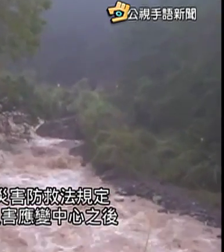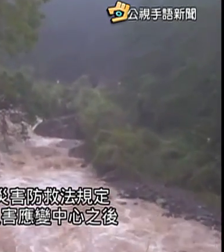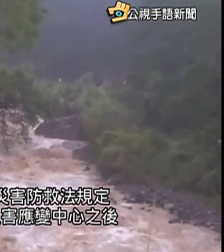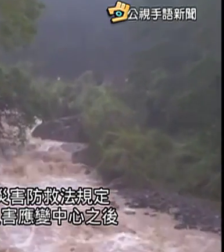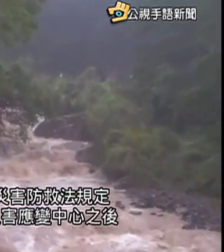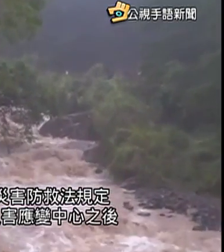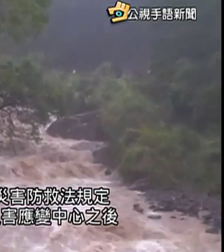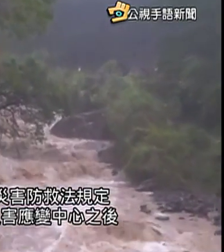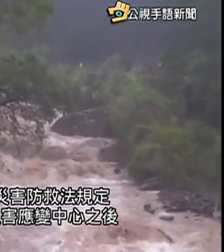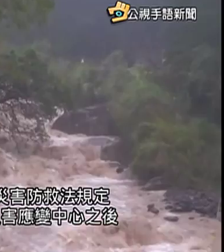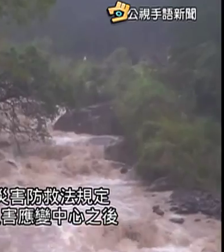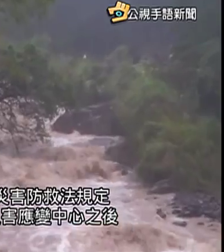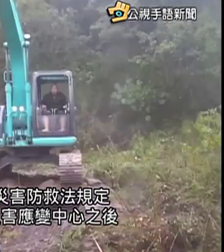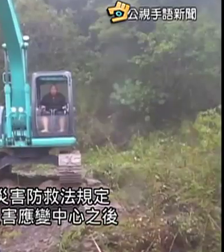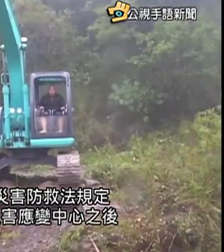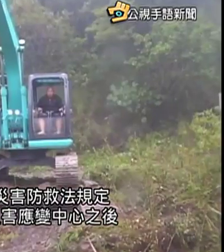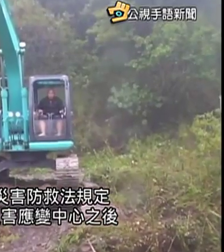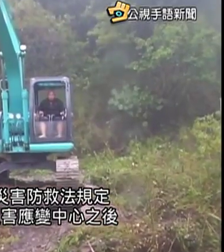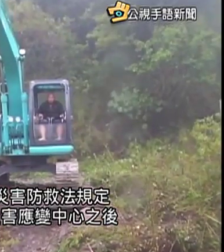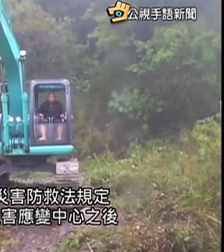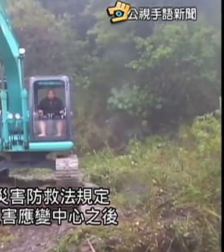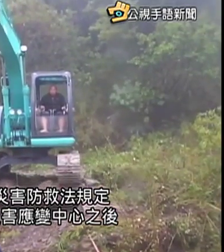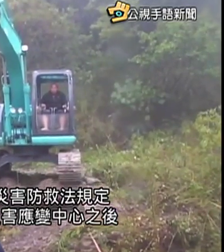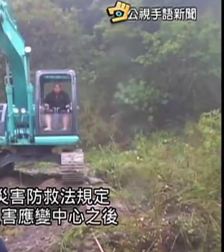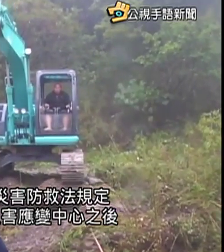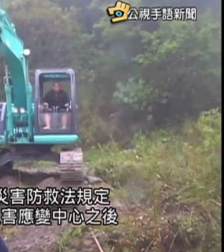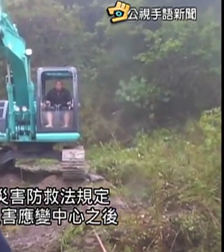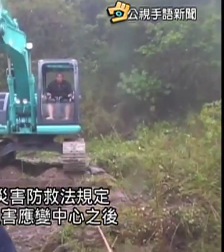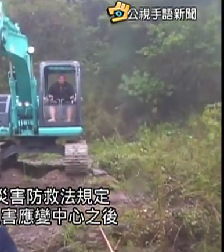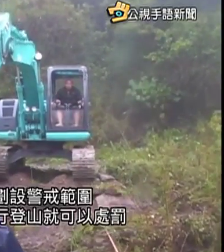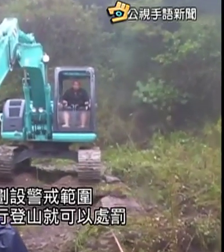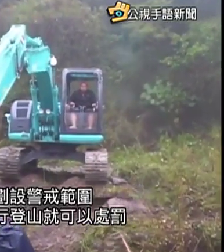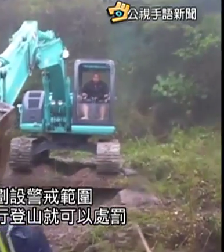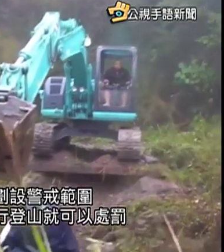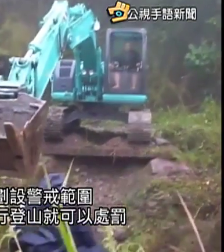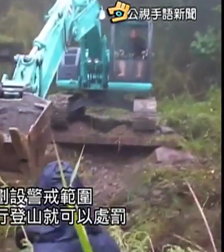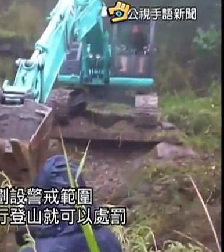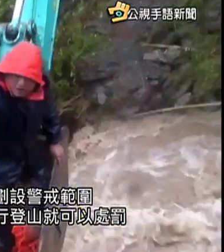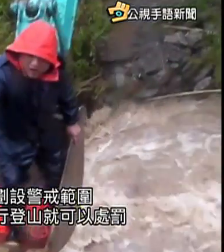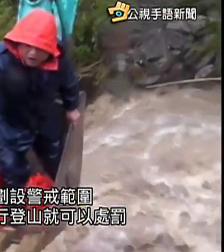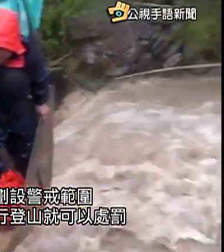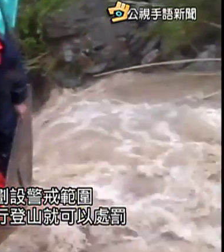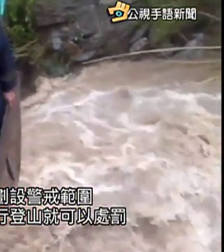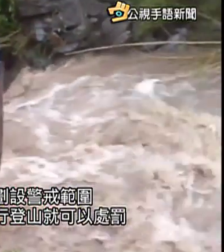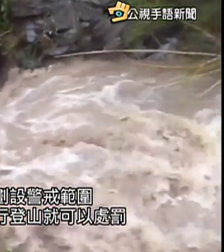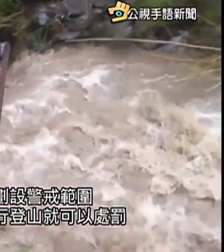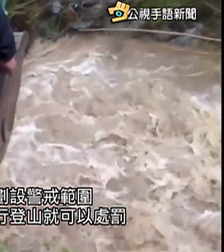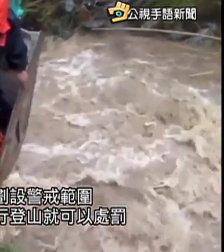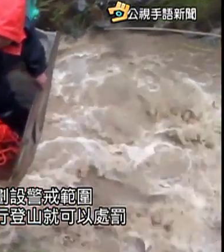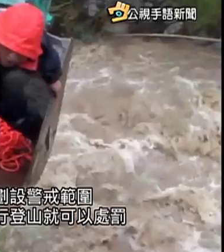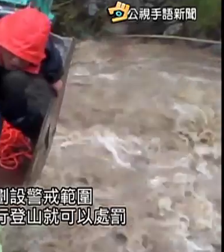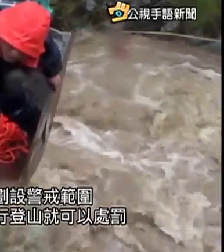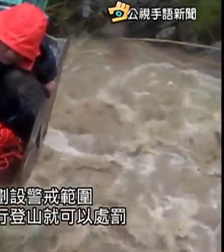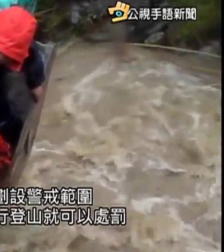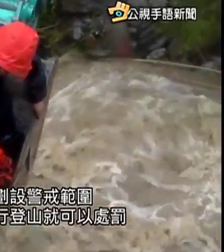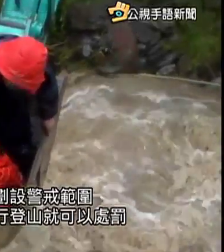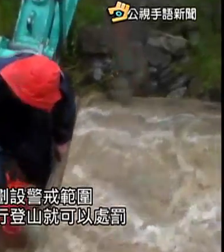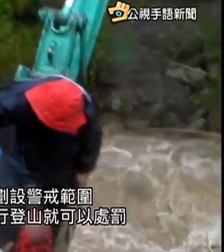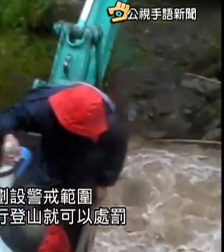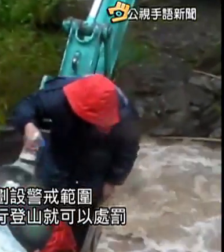救法规定，开设灾害应变中心之后，并划设警戒范围，民众强行登山就可以处罚。 不过